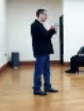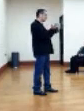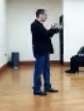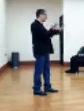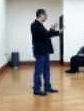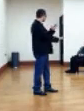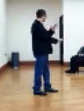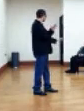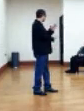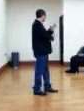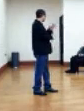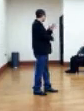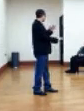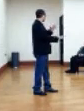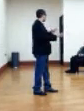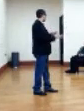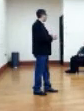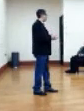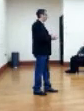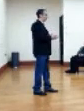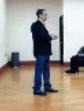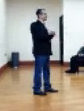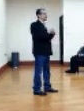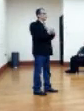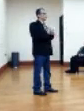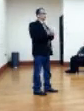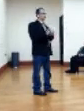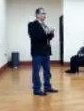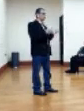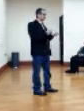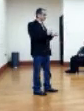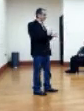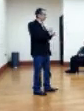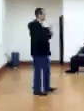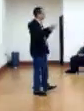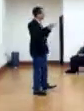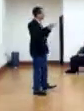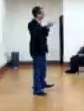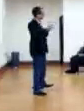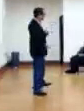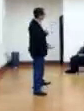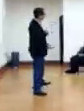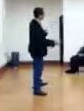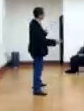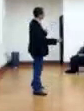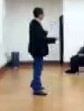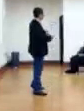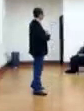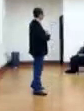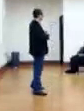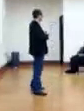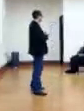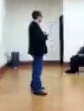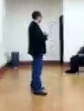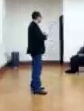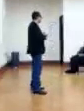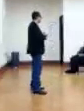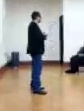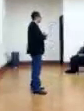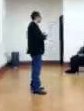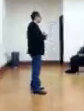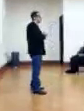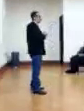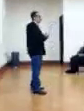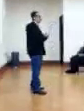seña, la palabra nada más. ¿Qué significa? Si Danilo dice que ruido visual es una cosa y Jorge dice que es otra con ciertas diferencias